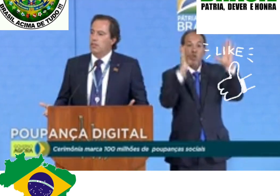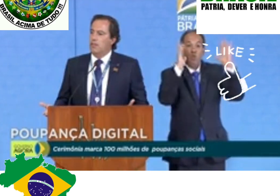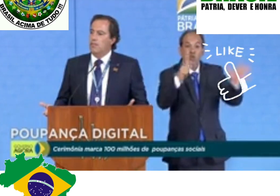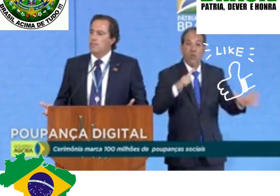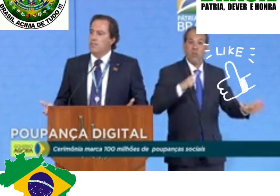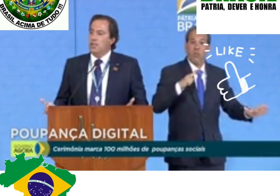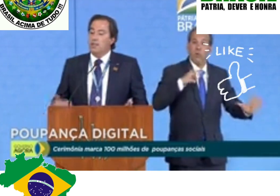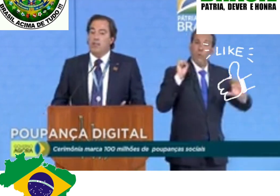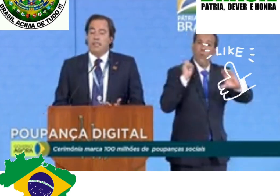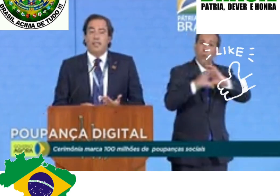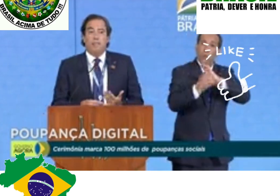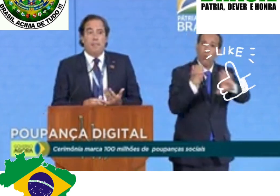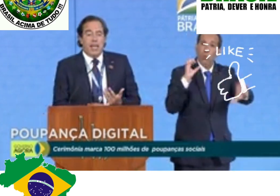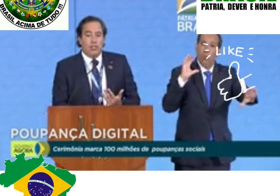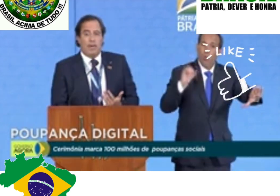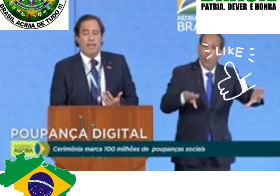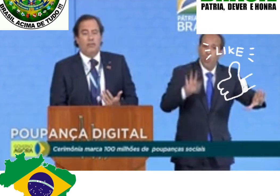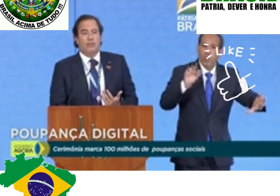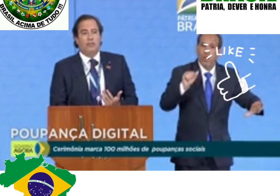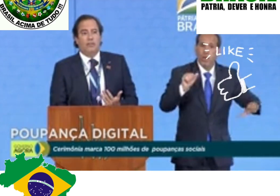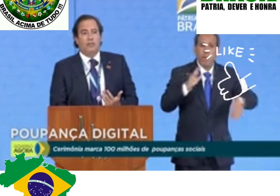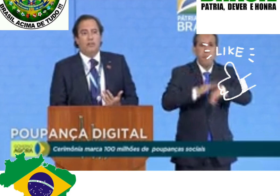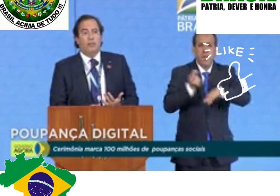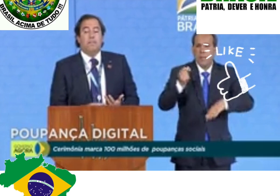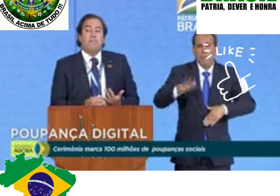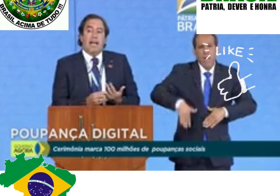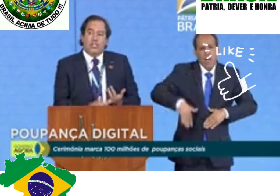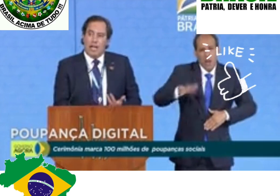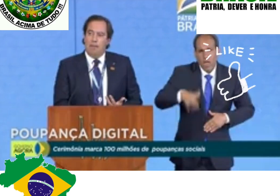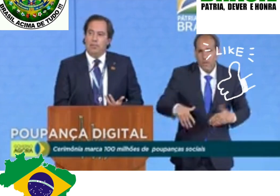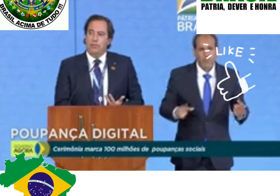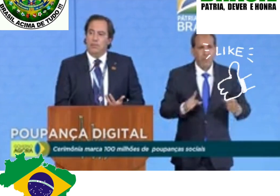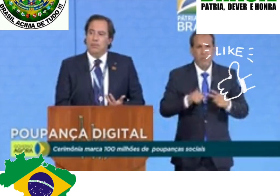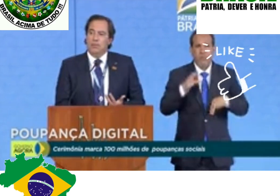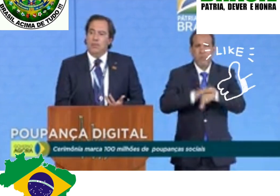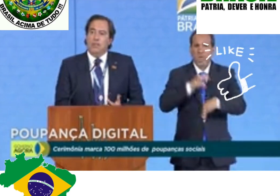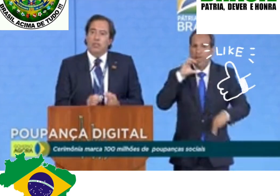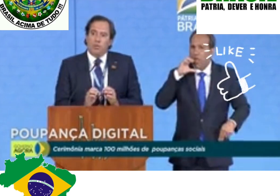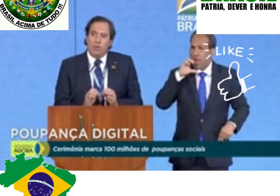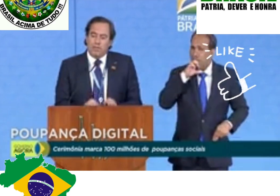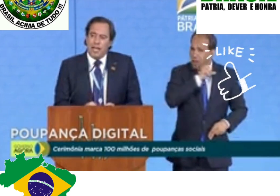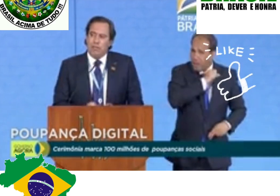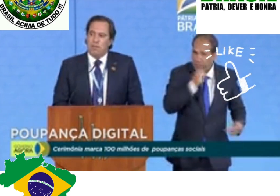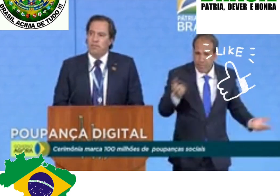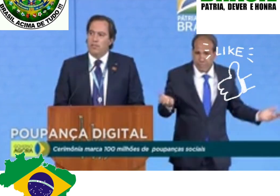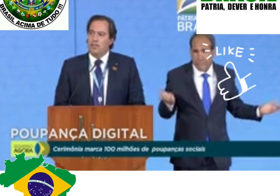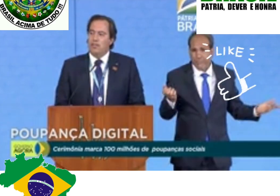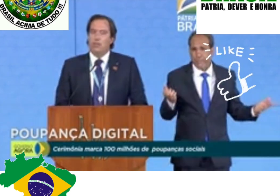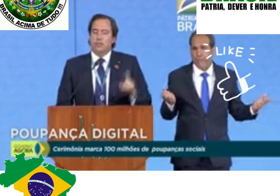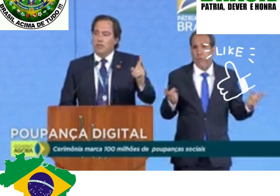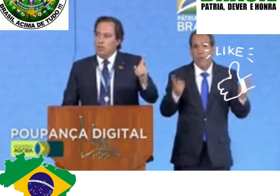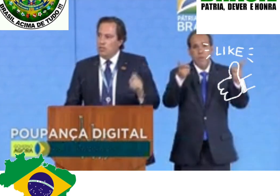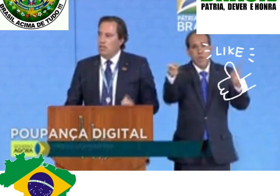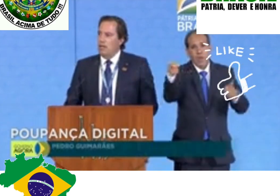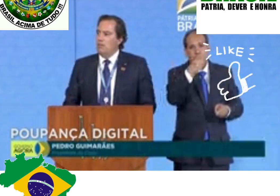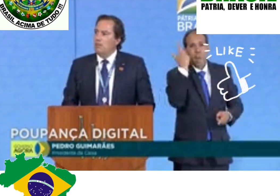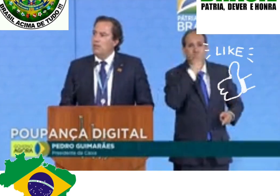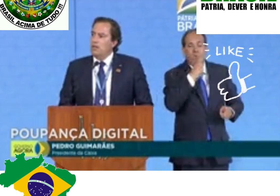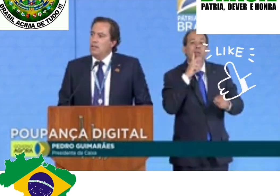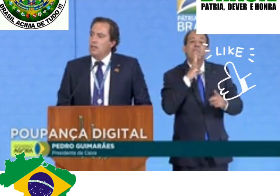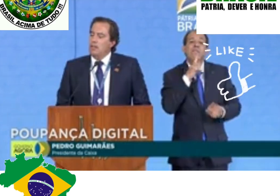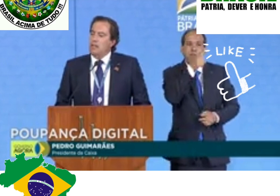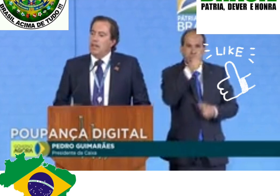banco digital. Então vai ser mais barato, mais rápido. E só um dado para vocês. No